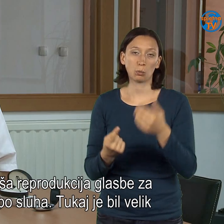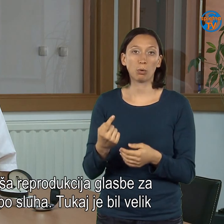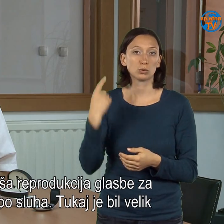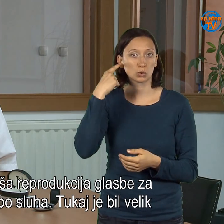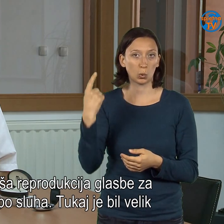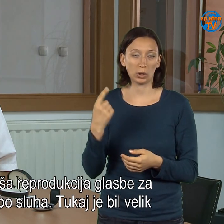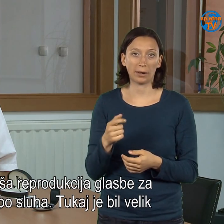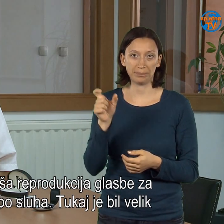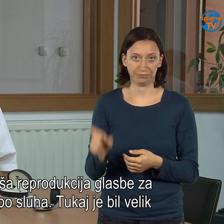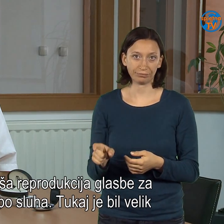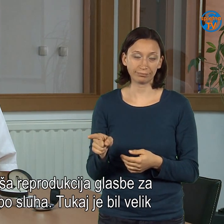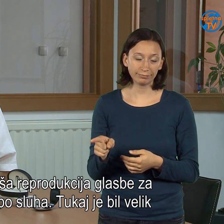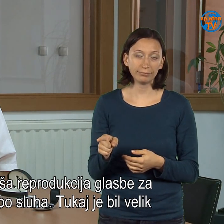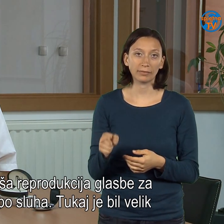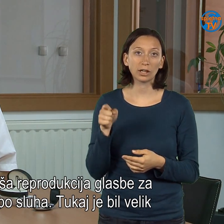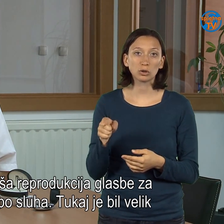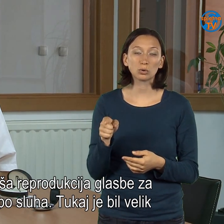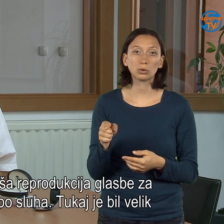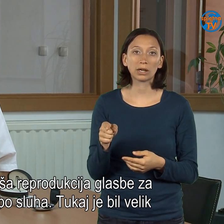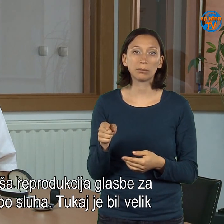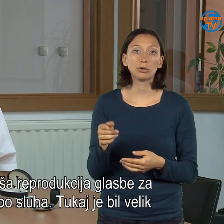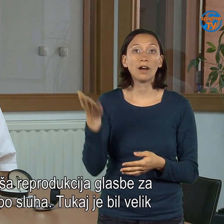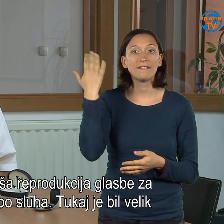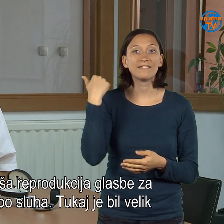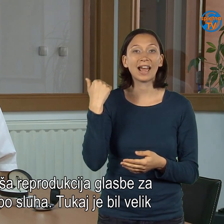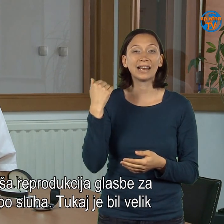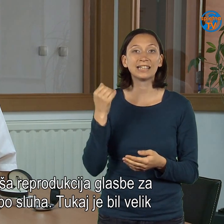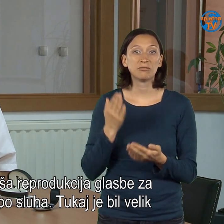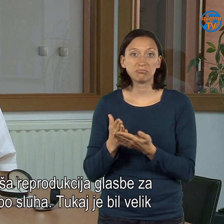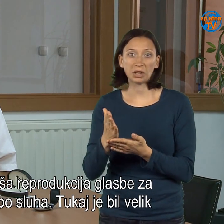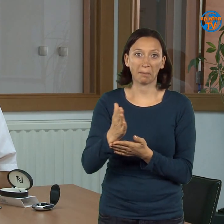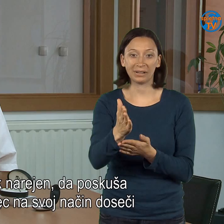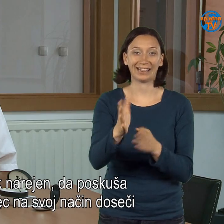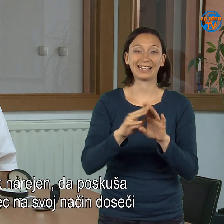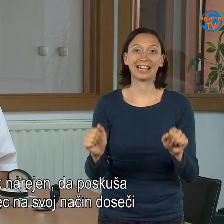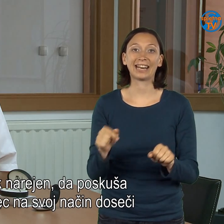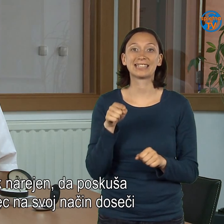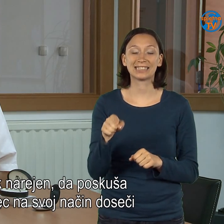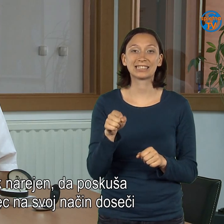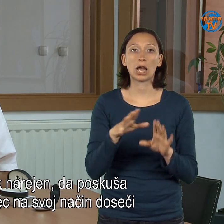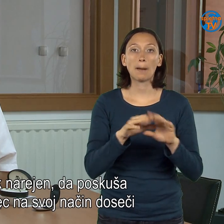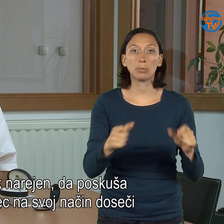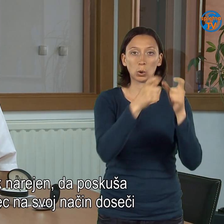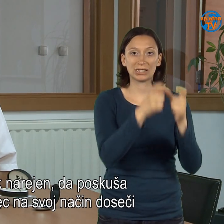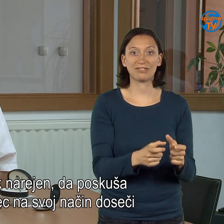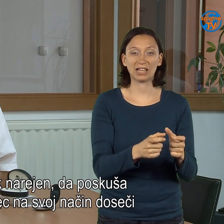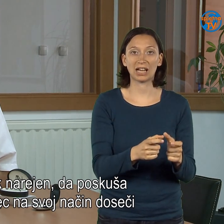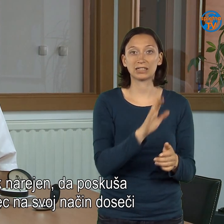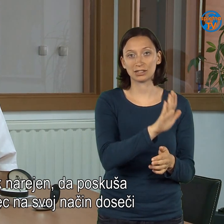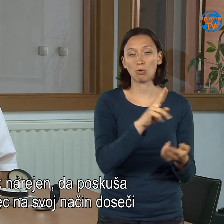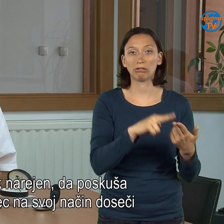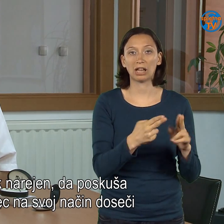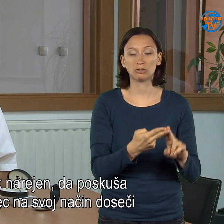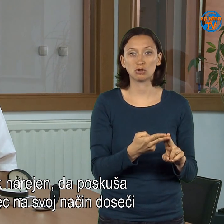sluha. Tukaj je sedaj je bil velik napredek narejen, s tem, da vsak proizvajalec na nek